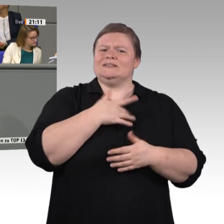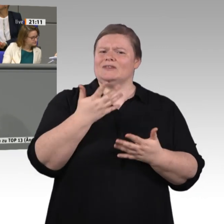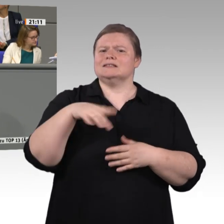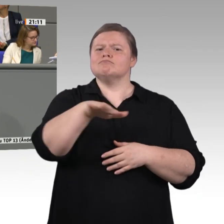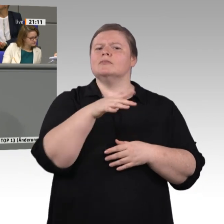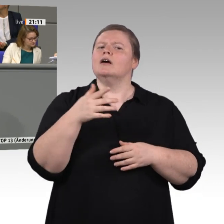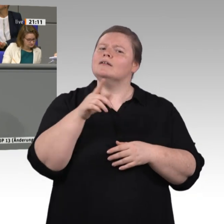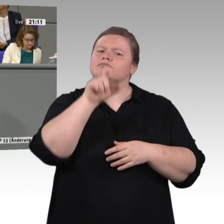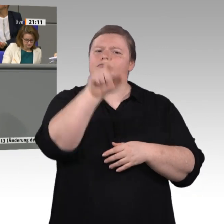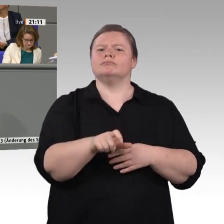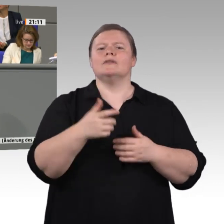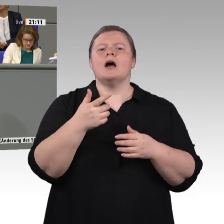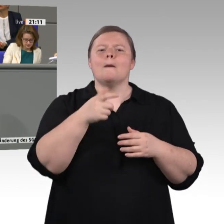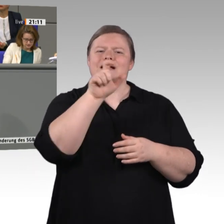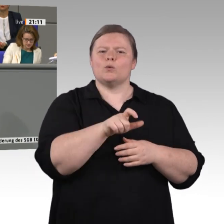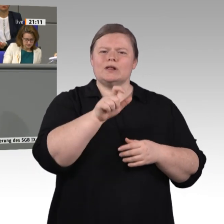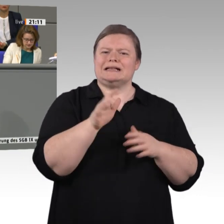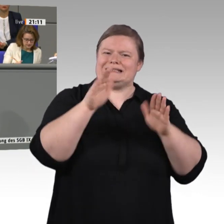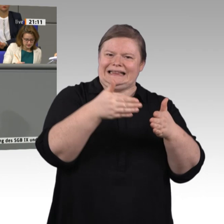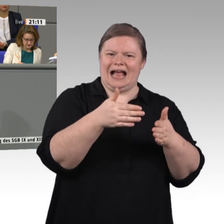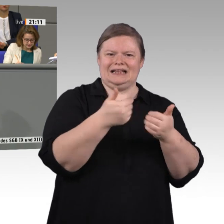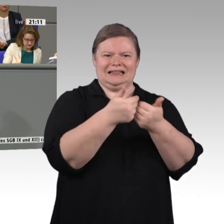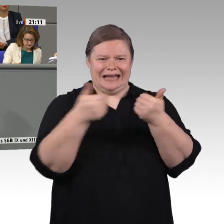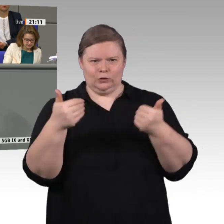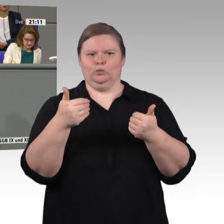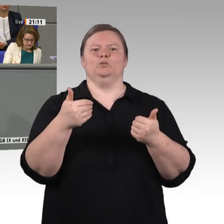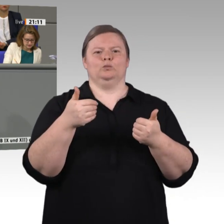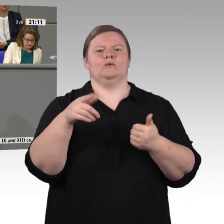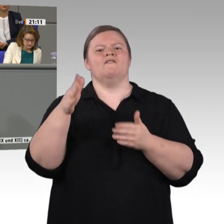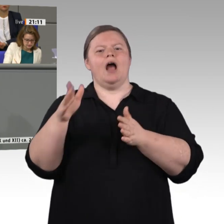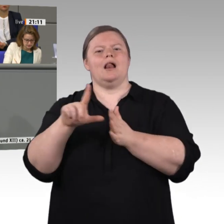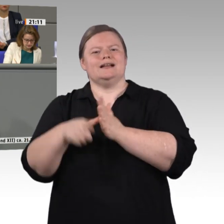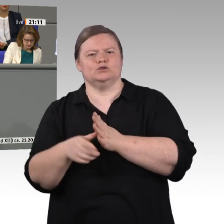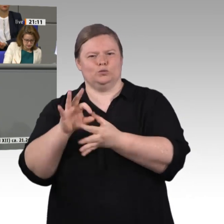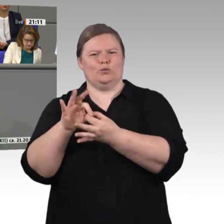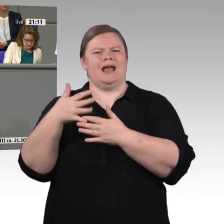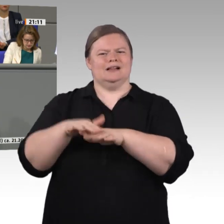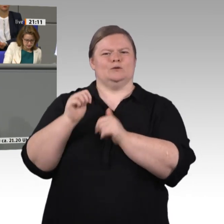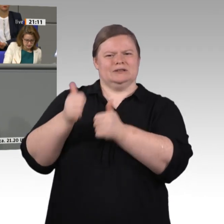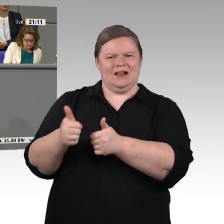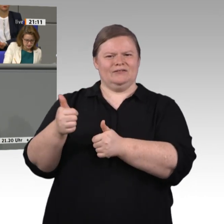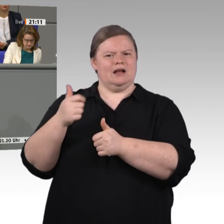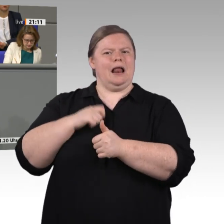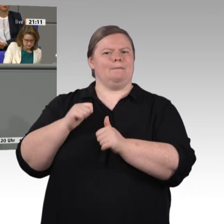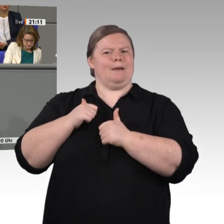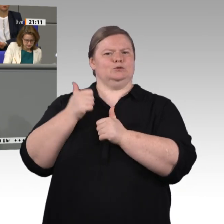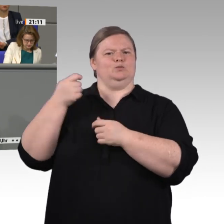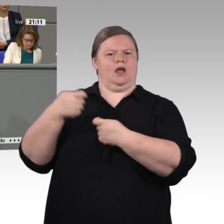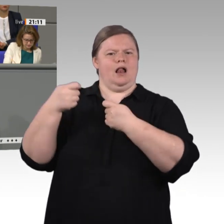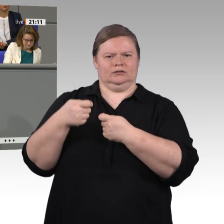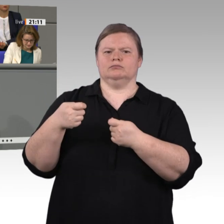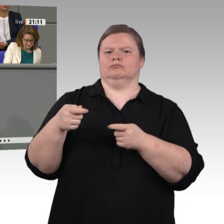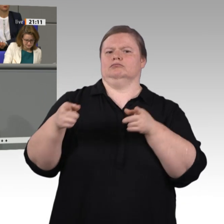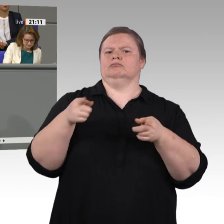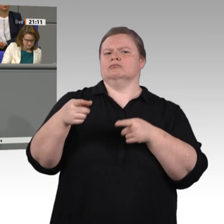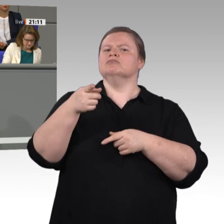zu investieren, weil wir jetzt sagen, oberhalb von 125% ist eben Fachleistung der Eingliederungshilfe. Das hätte man viel früher machen können und die Einrichtungen